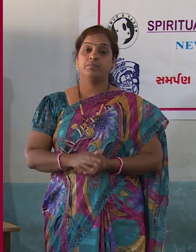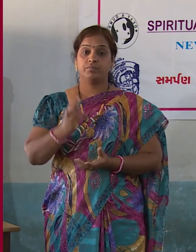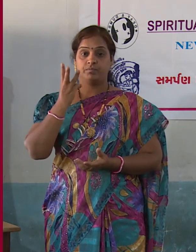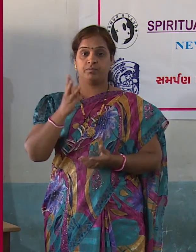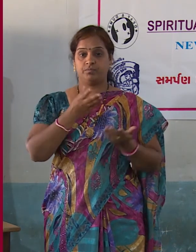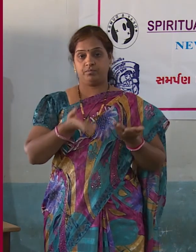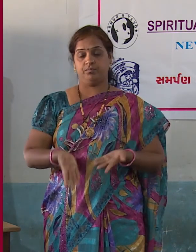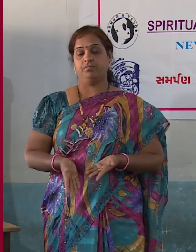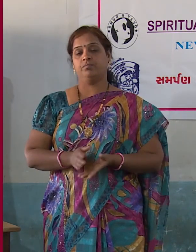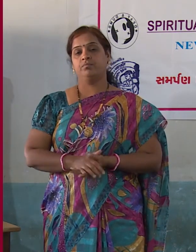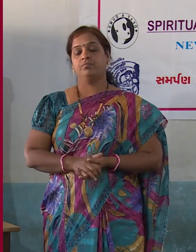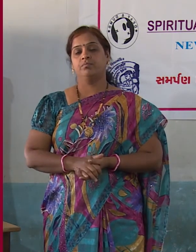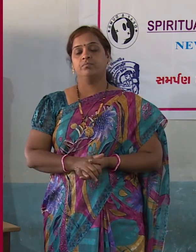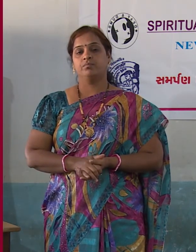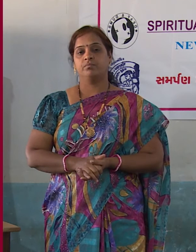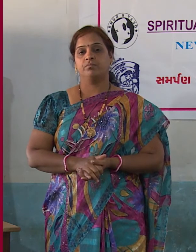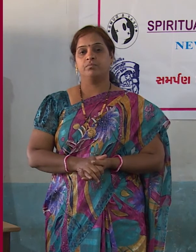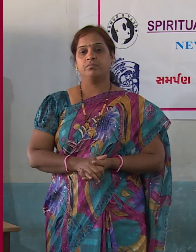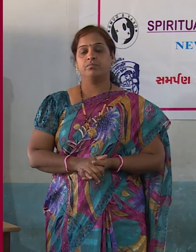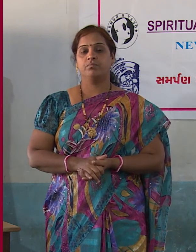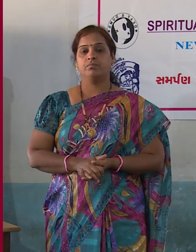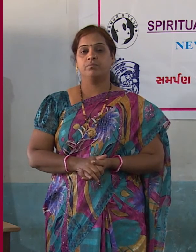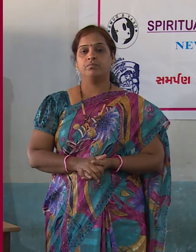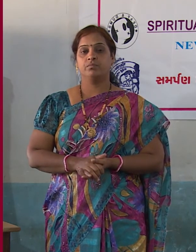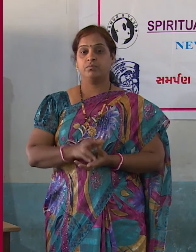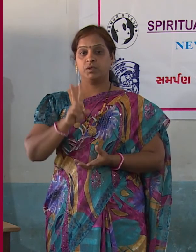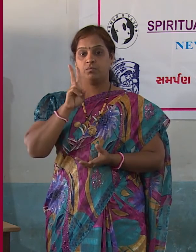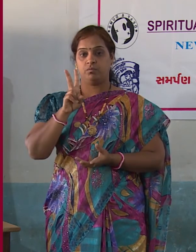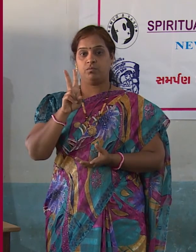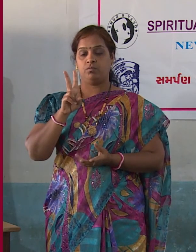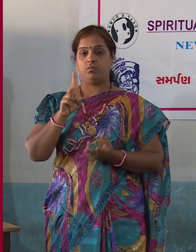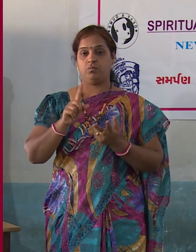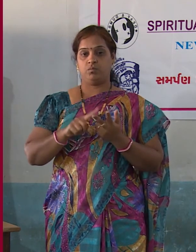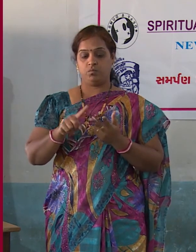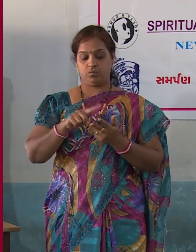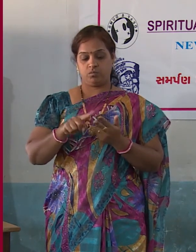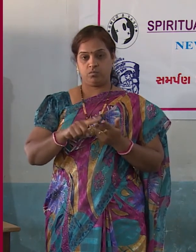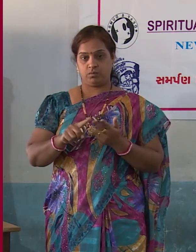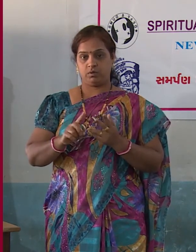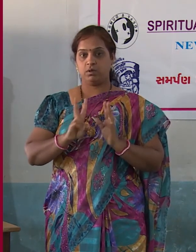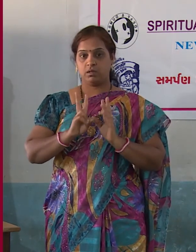ही आ गए। 6 बातें 2 पैनल में परमात्मा के परिचय की आई।